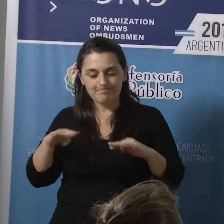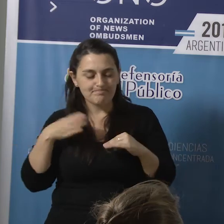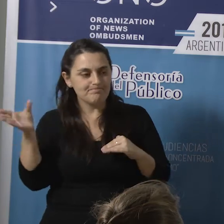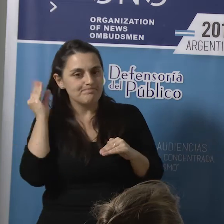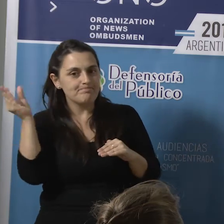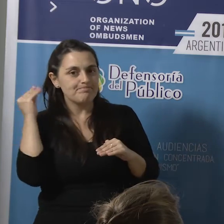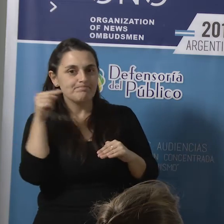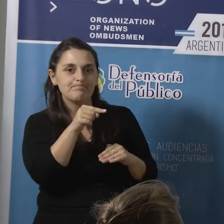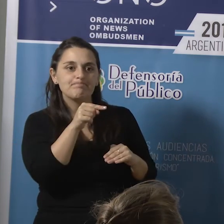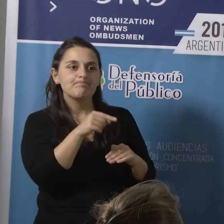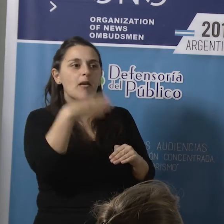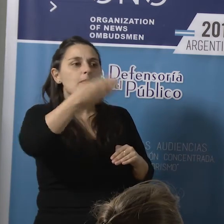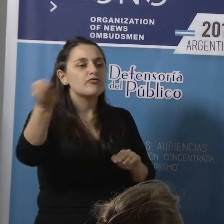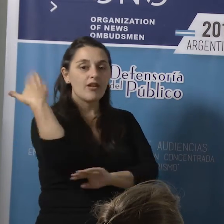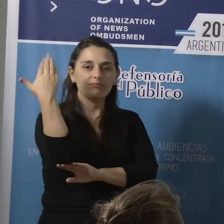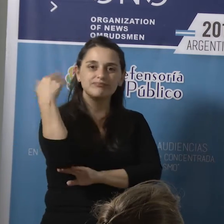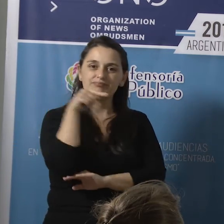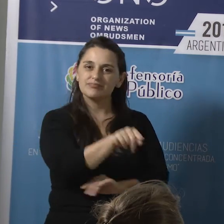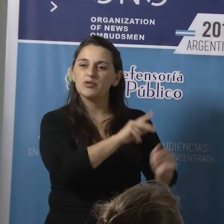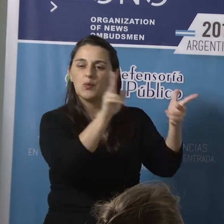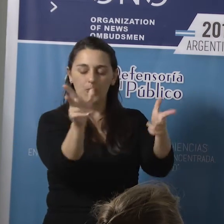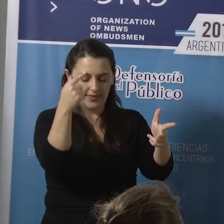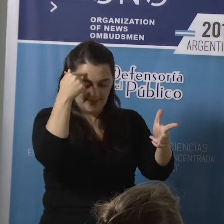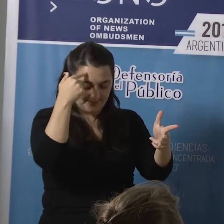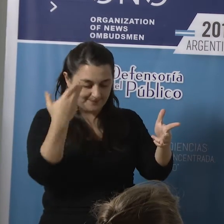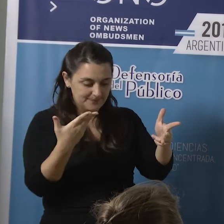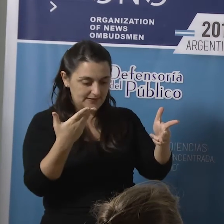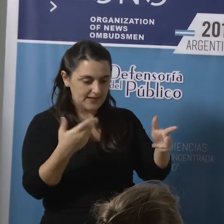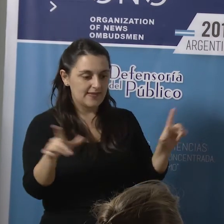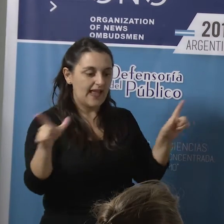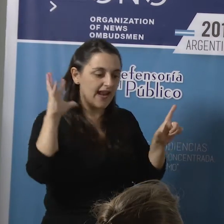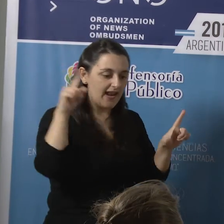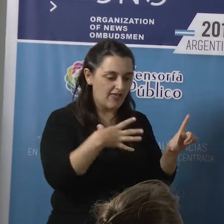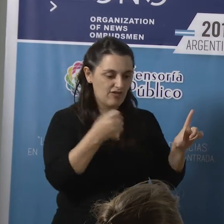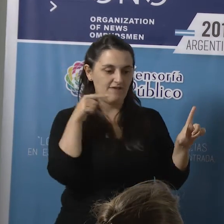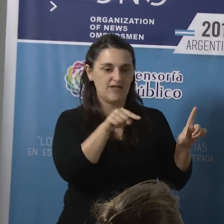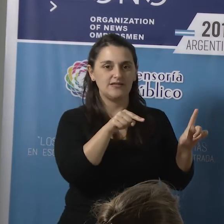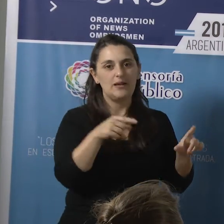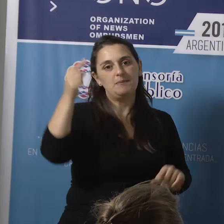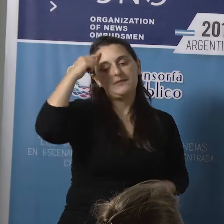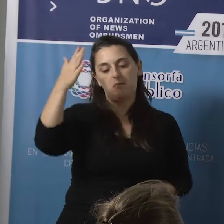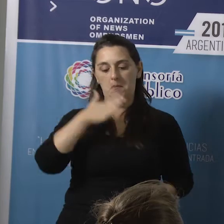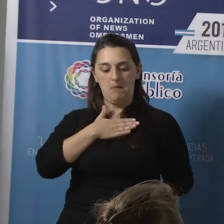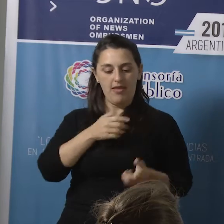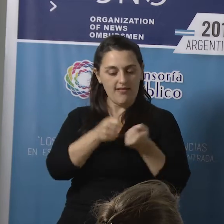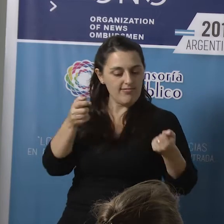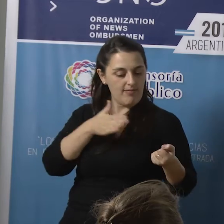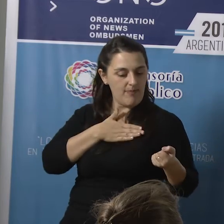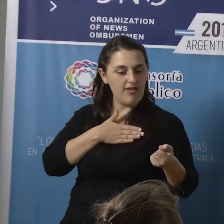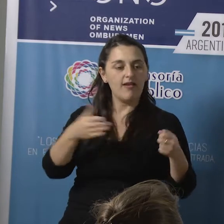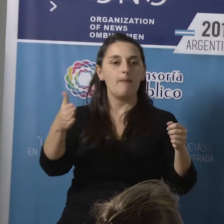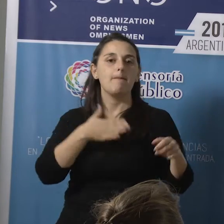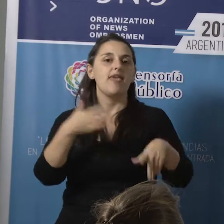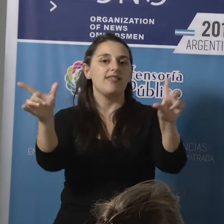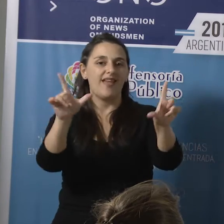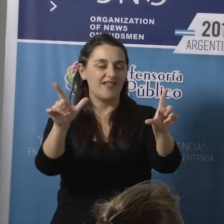cuando decía muchos conferencistas de su defensa frente a los medios, decían: mi periódico, mi canal. Yo no puedo decir